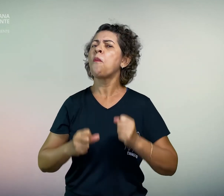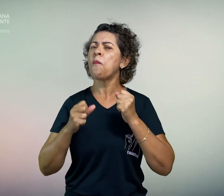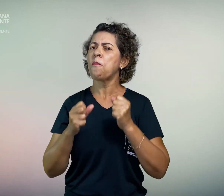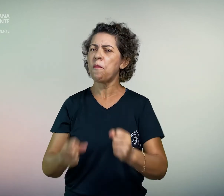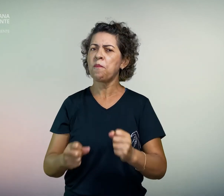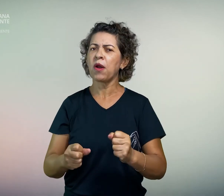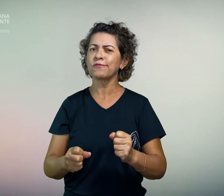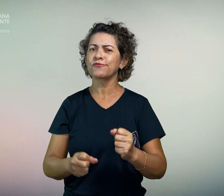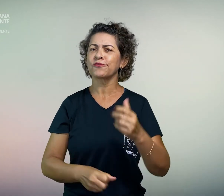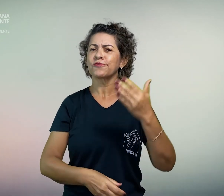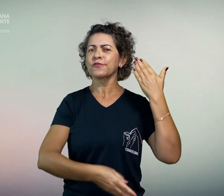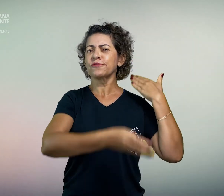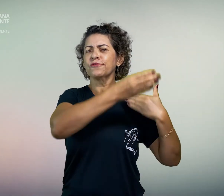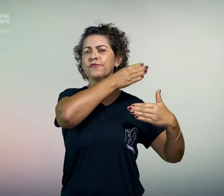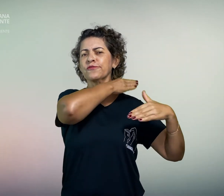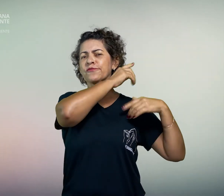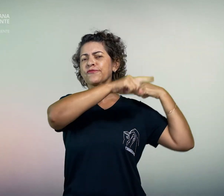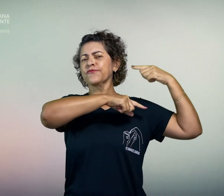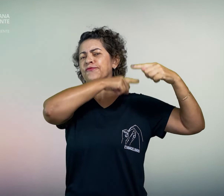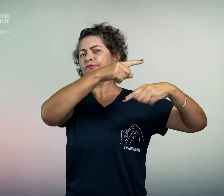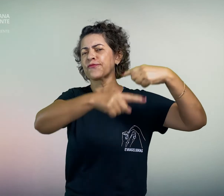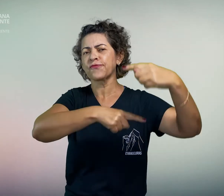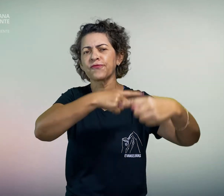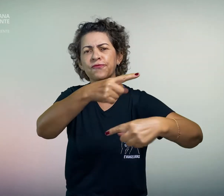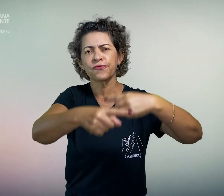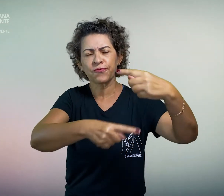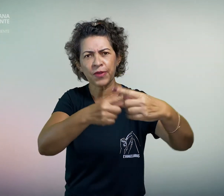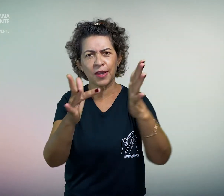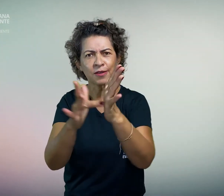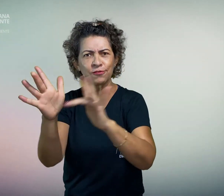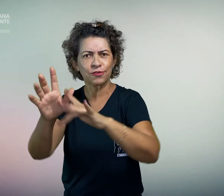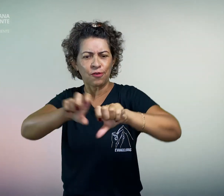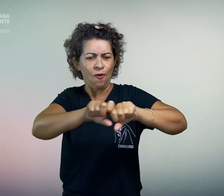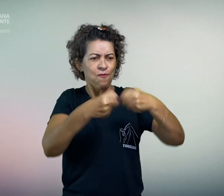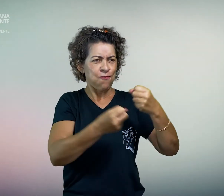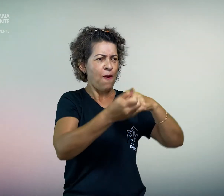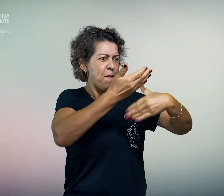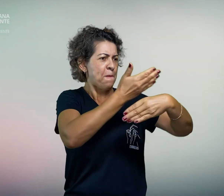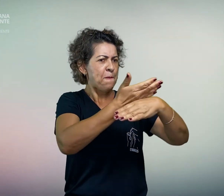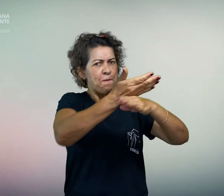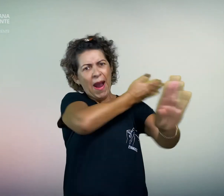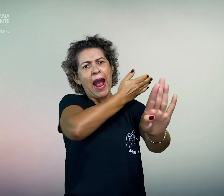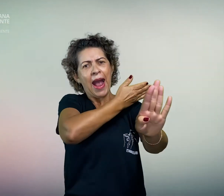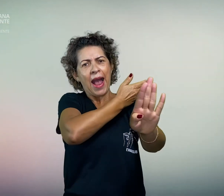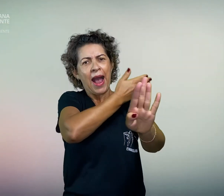Jesus pode, de uma vez por todas, quebrar o ciclo de influência pecaminosa